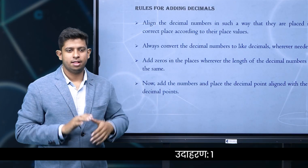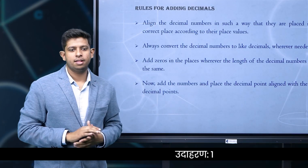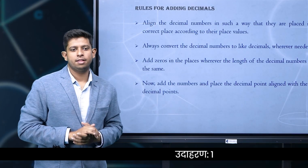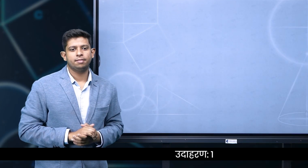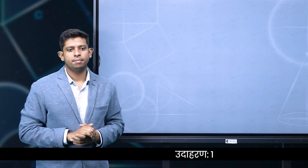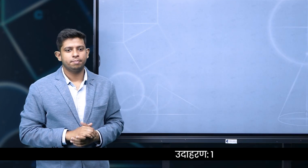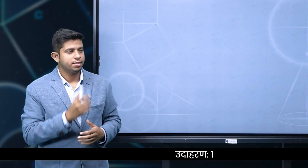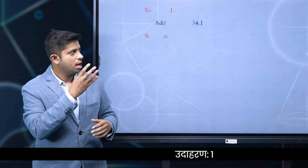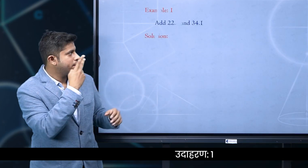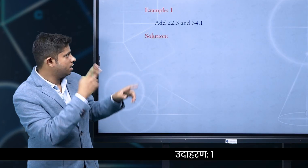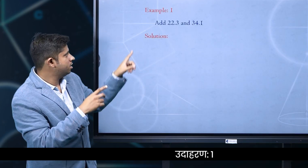1.